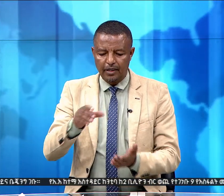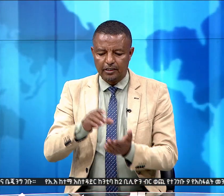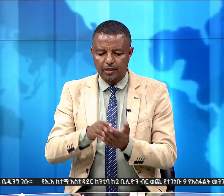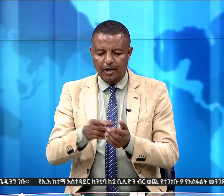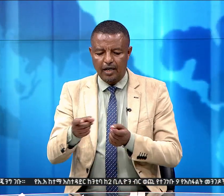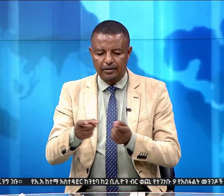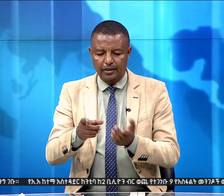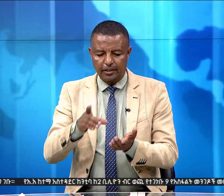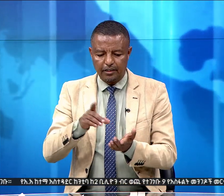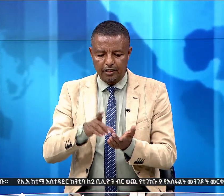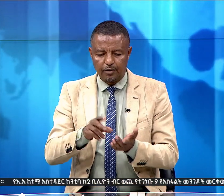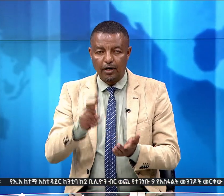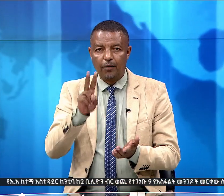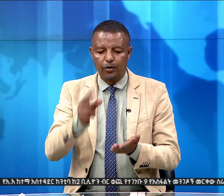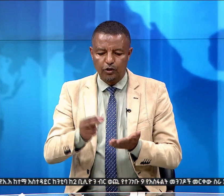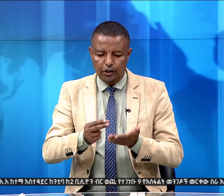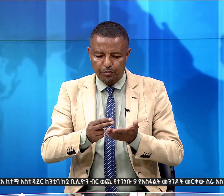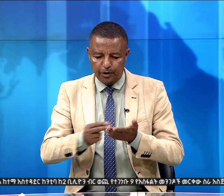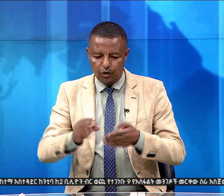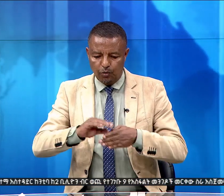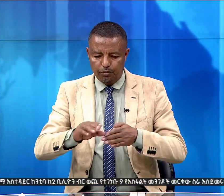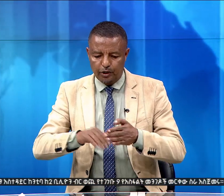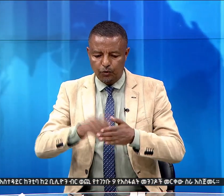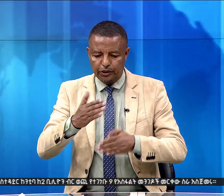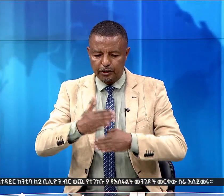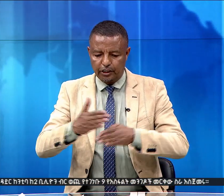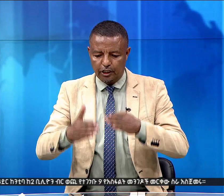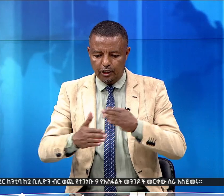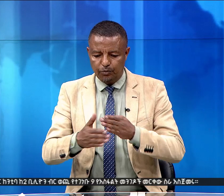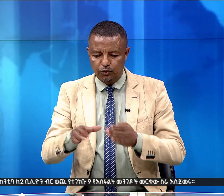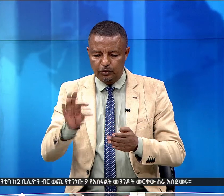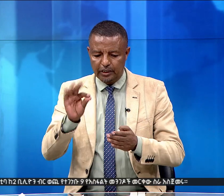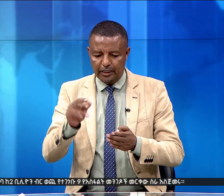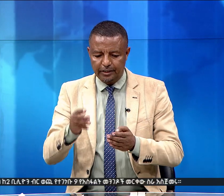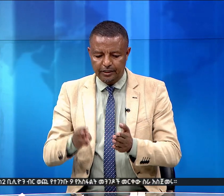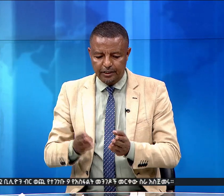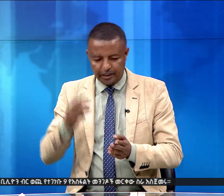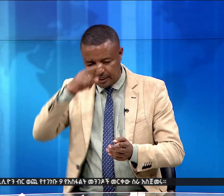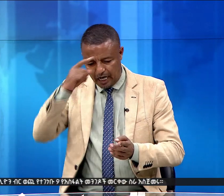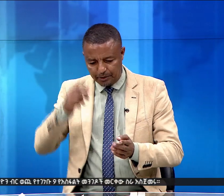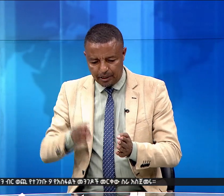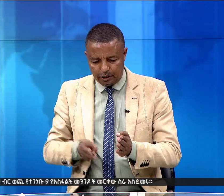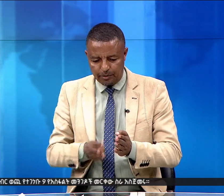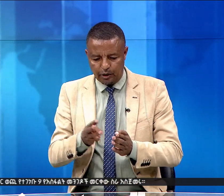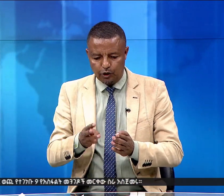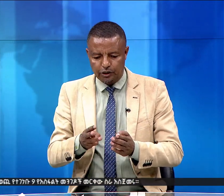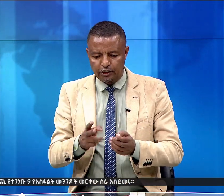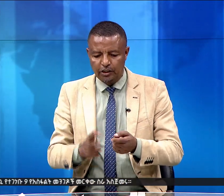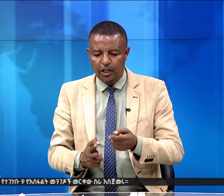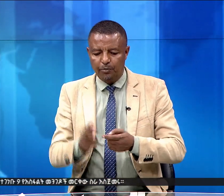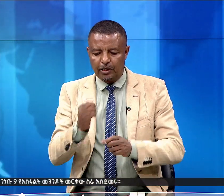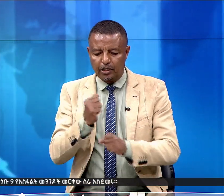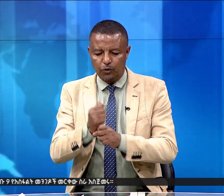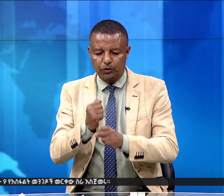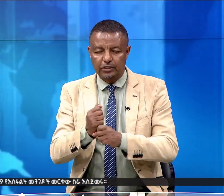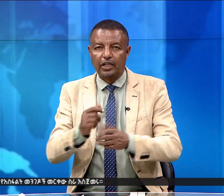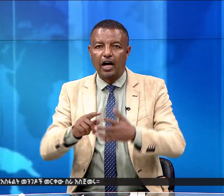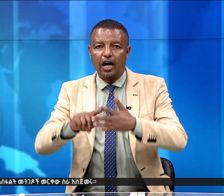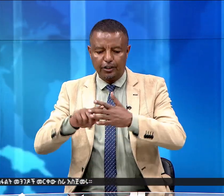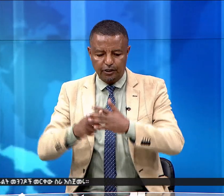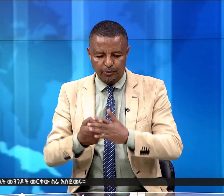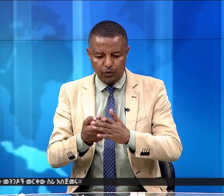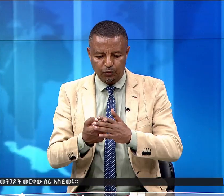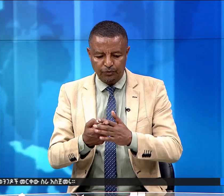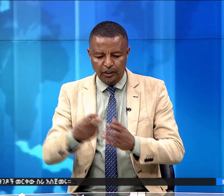የአዲስ አበባ ከተማ አስተዳደር ከንቲባ በሁለት ቢሊዮን ብር ወጪ የተገነቡ 9 የአስፋልት መንገዶችን መረቀው